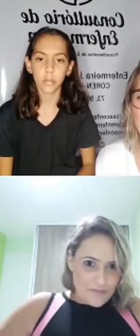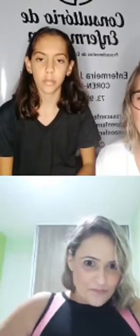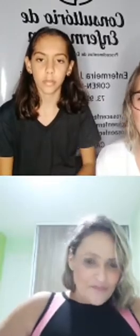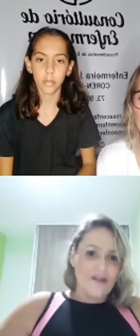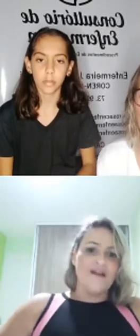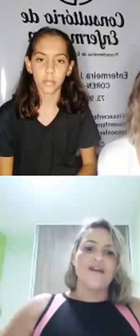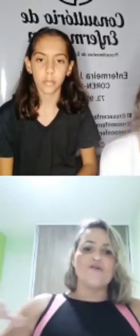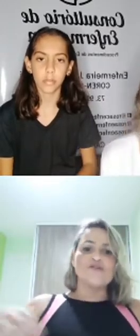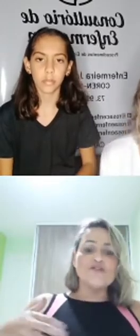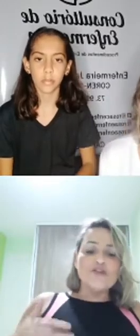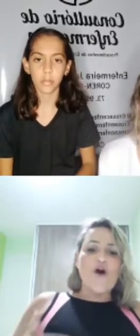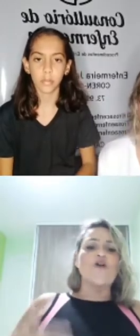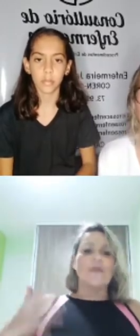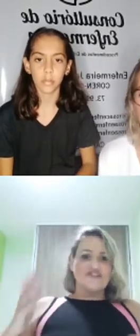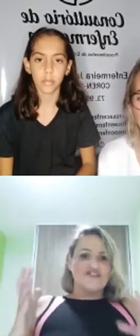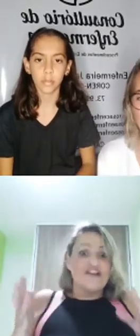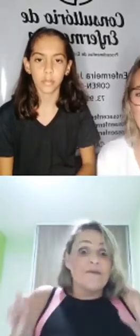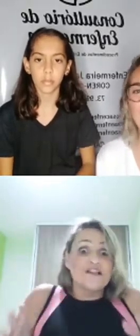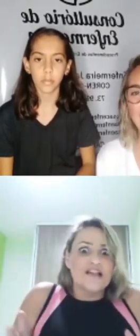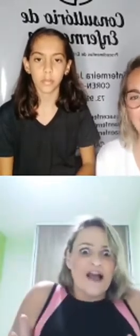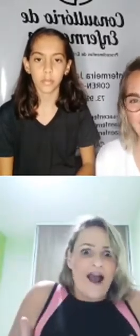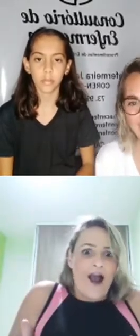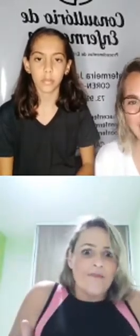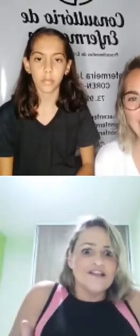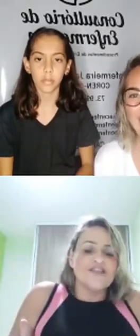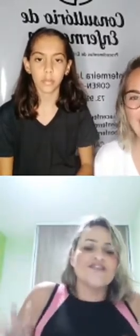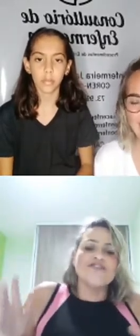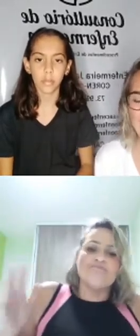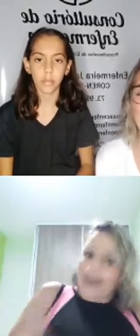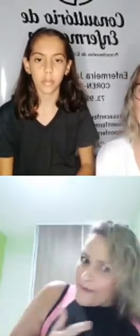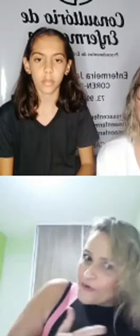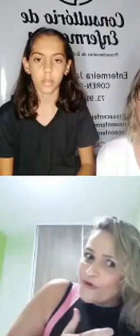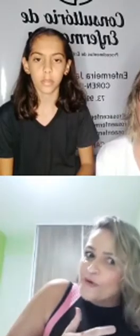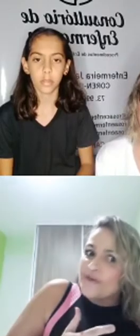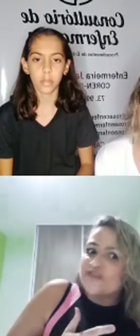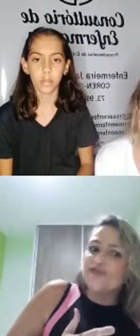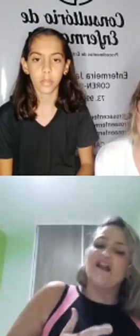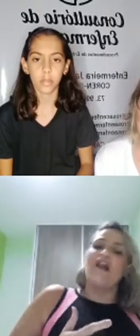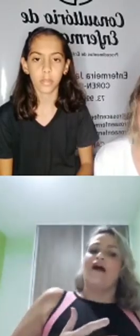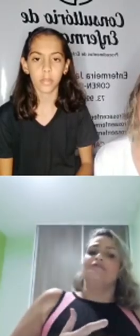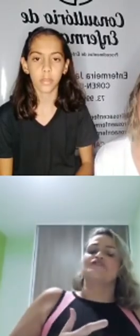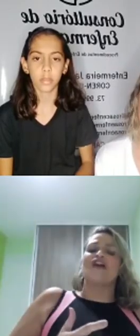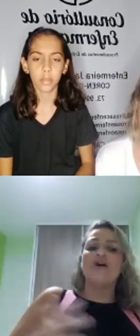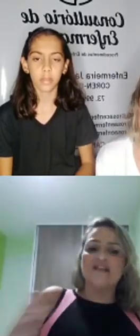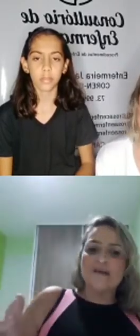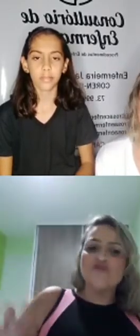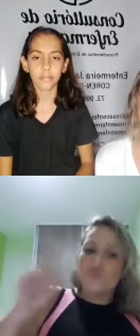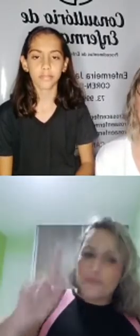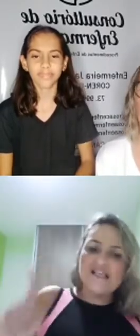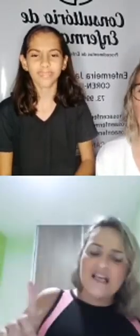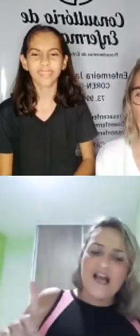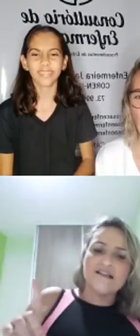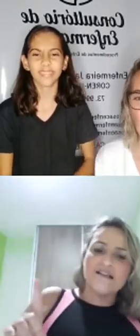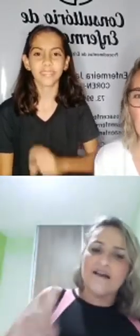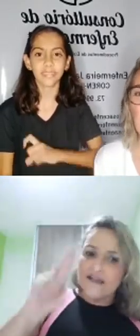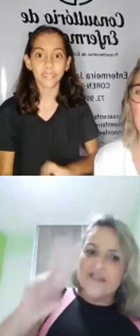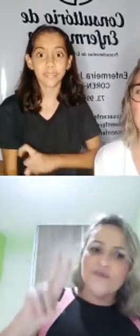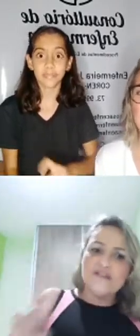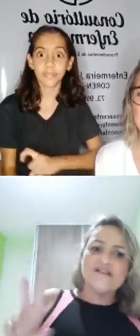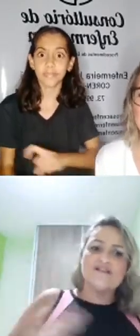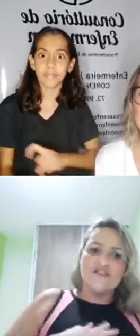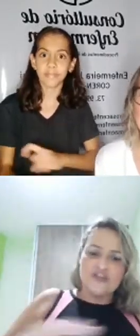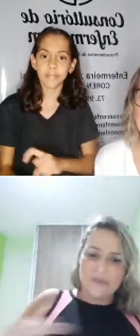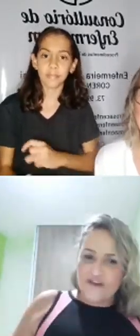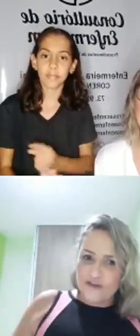surtar em consultório, a gente tem que manter a calma, então a gente vai para o grupo e surta lá. Já botamos um psiquiatra e